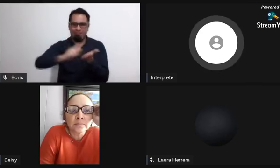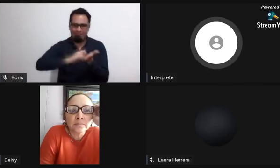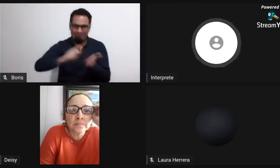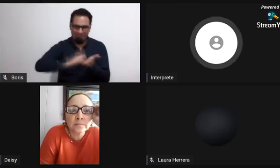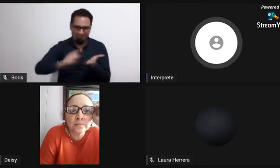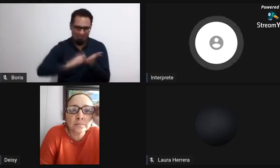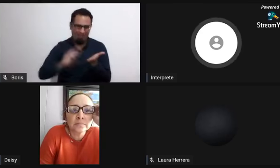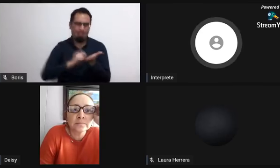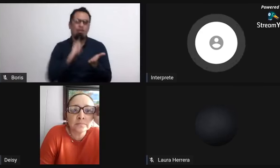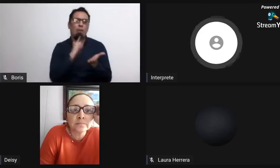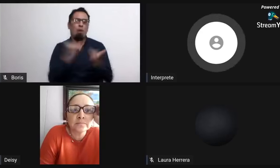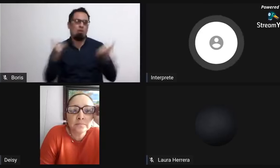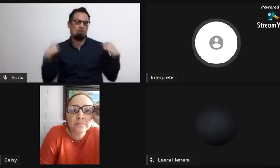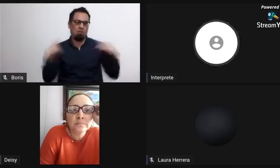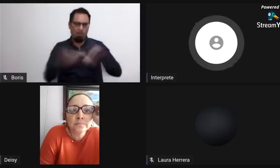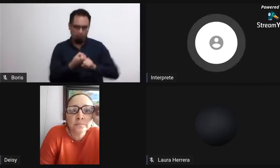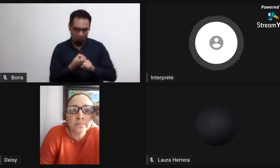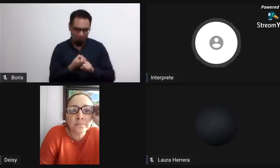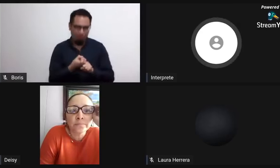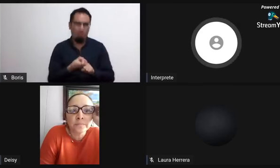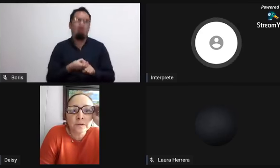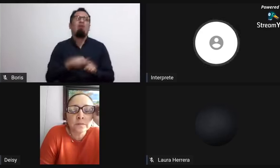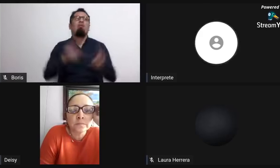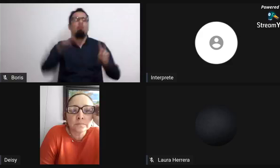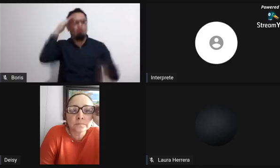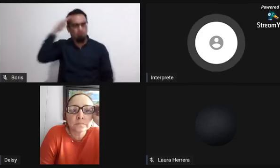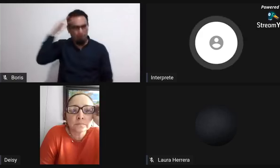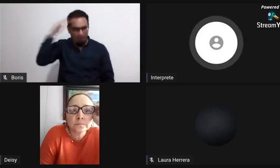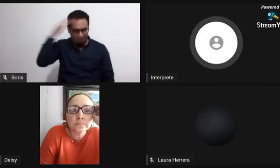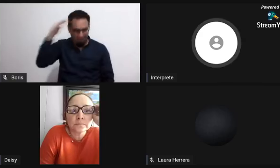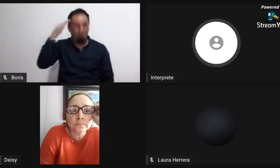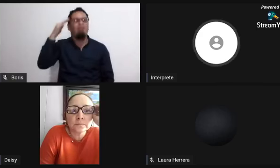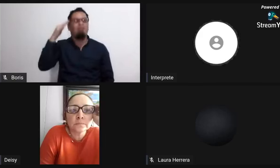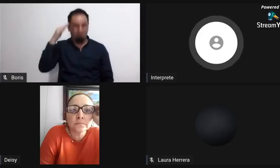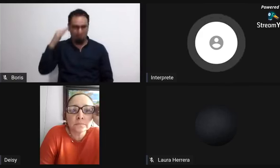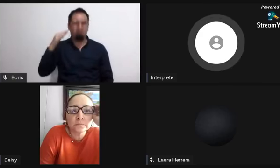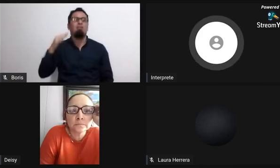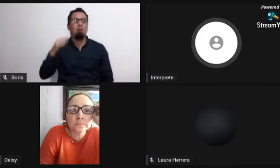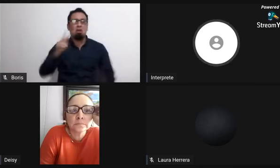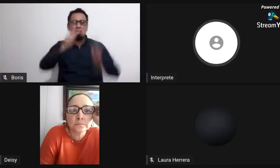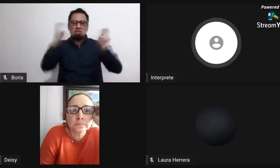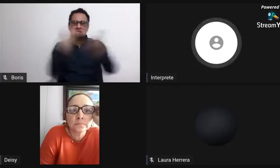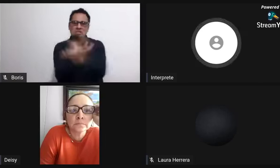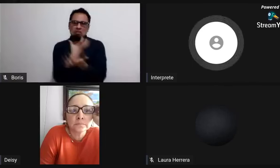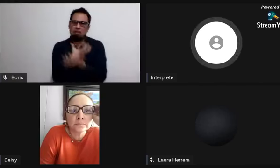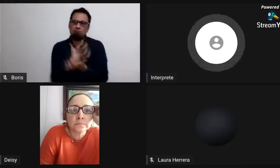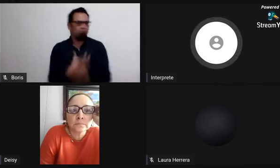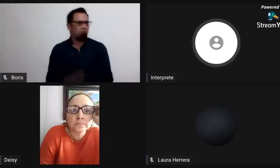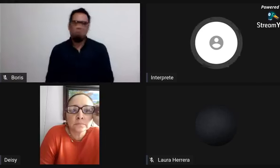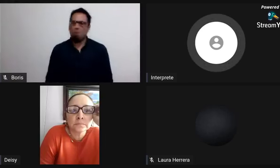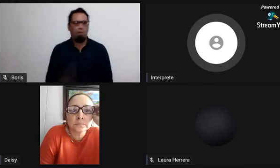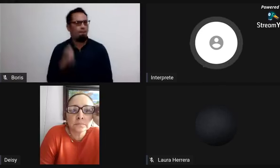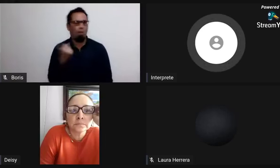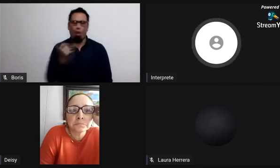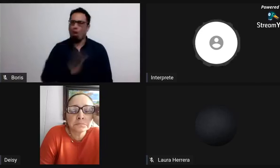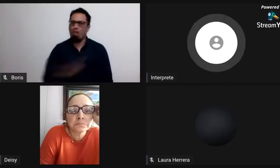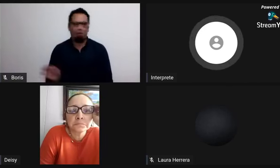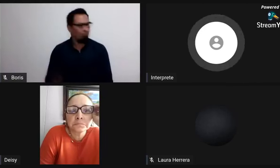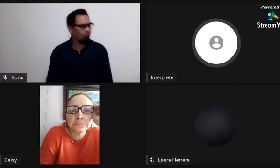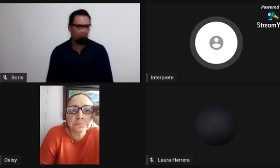ese periodo de tiempo. También recordemos que la filosofía, con respecto a la